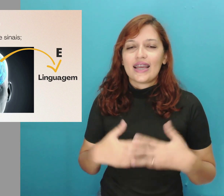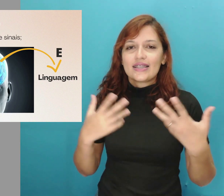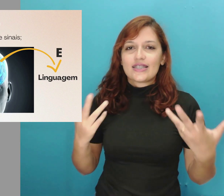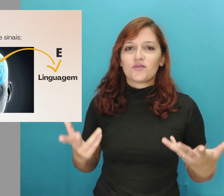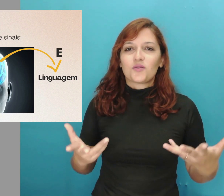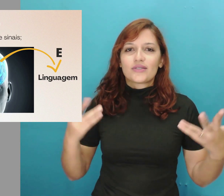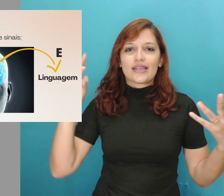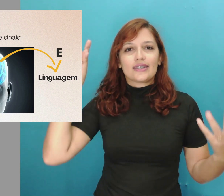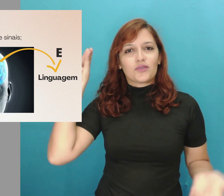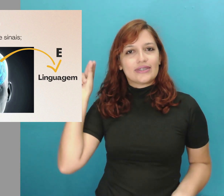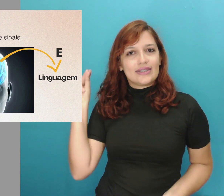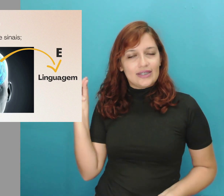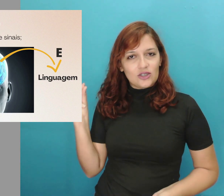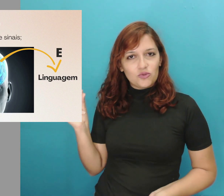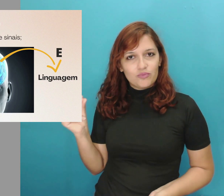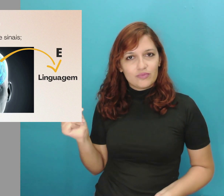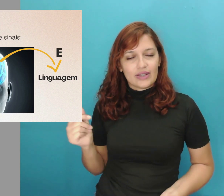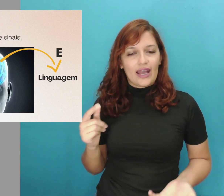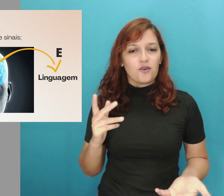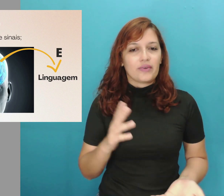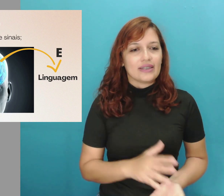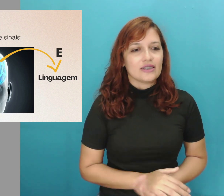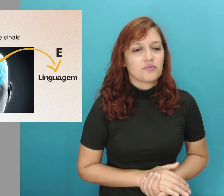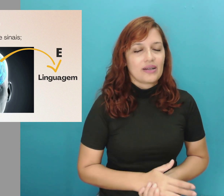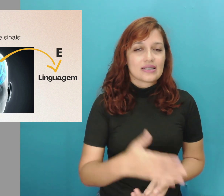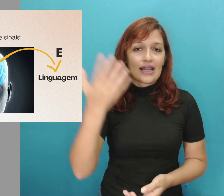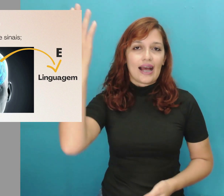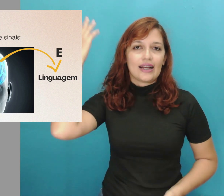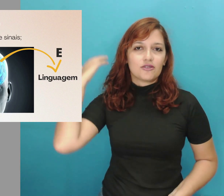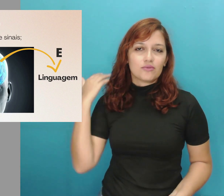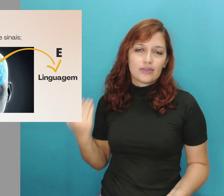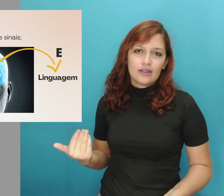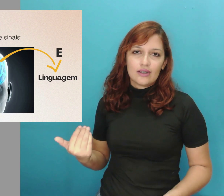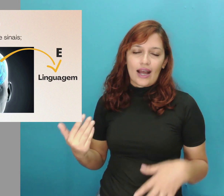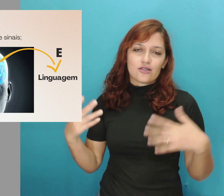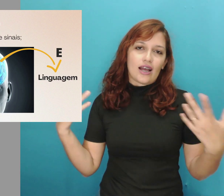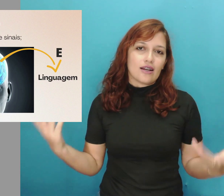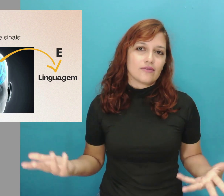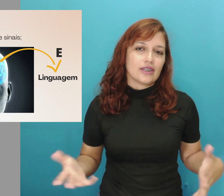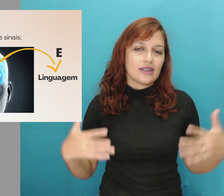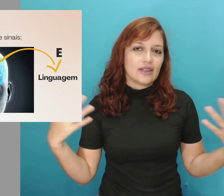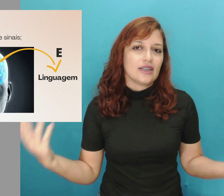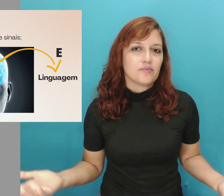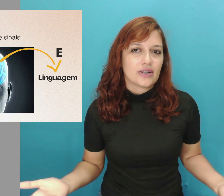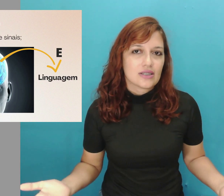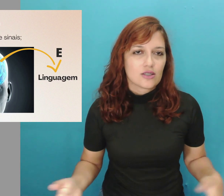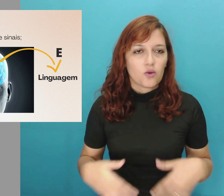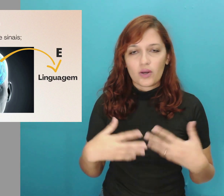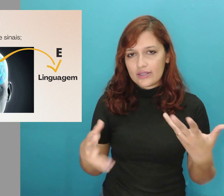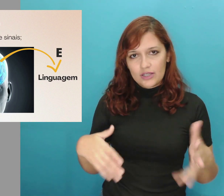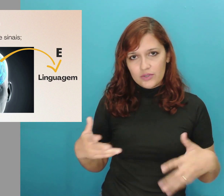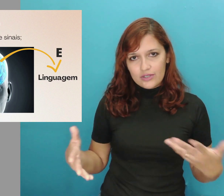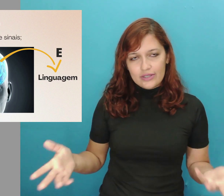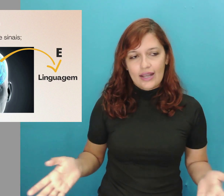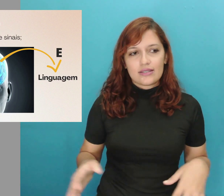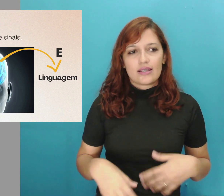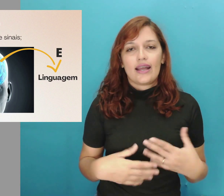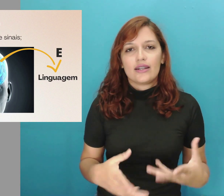esse é um conceito antigo. Realmente, no passado, achava que Libras ou as línguas de sinais eram